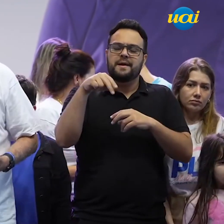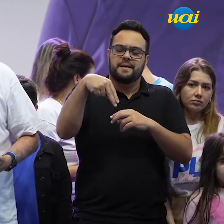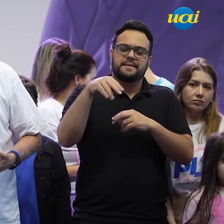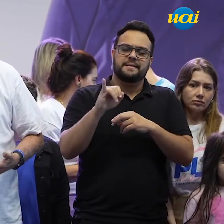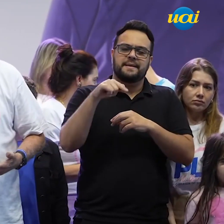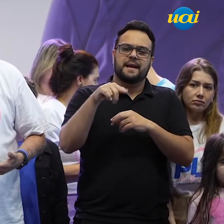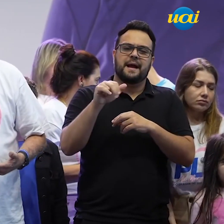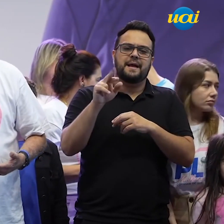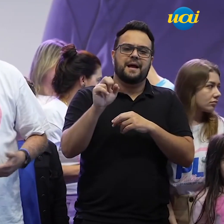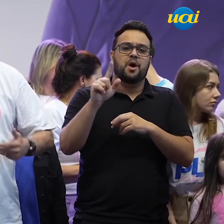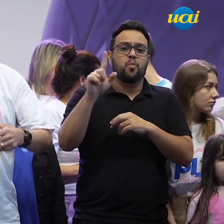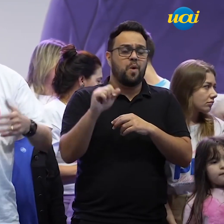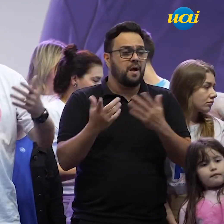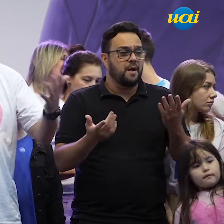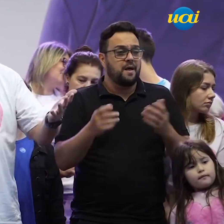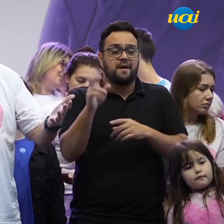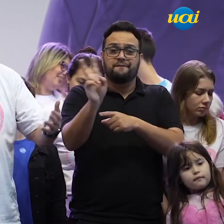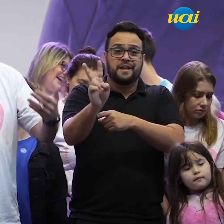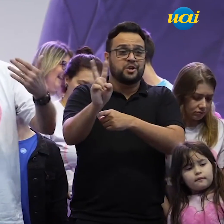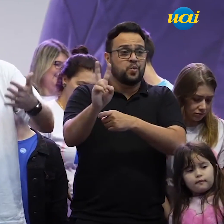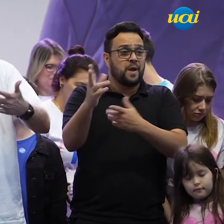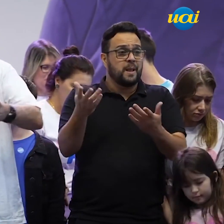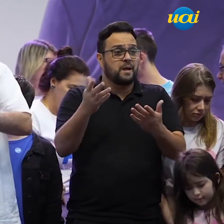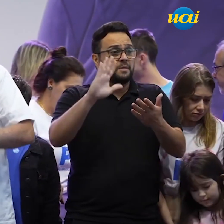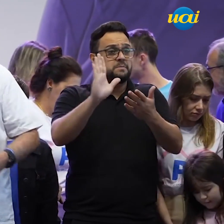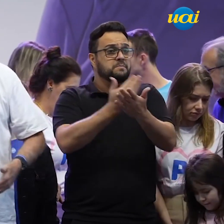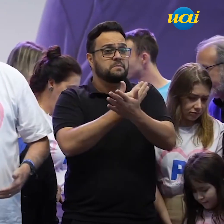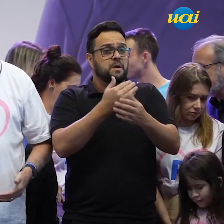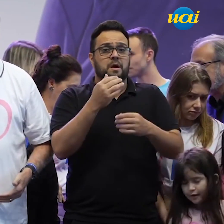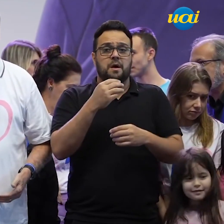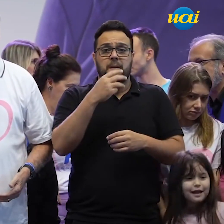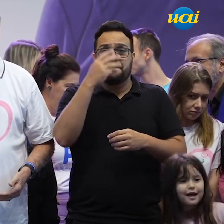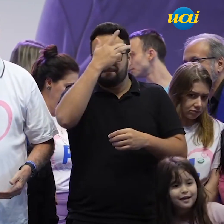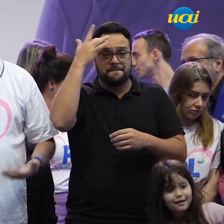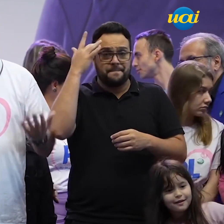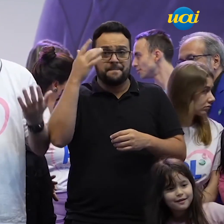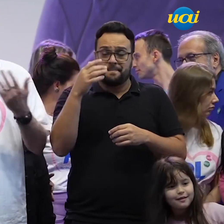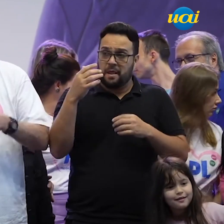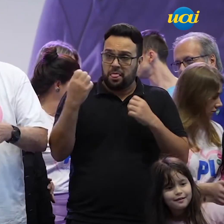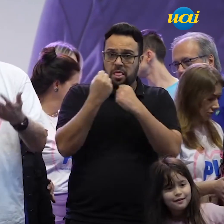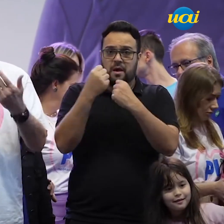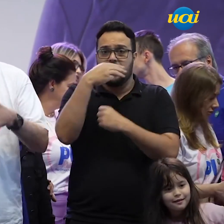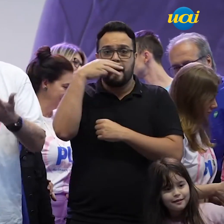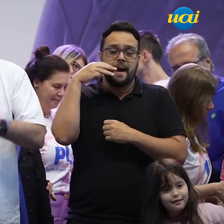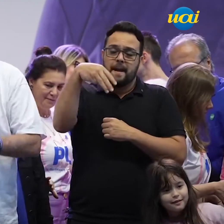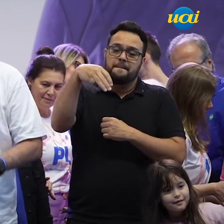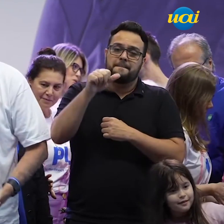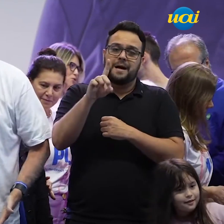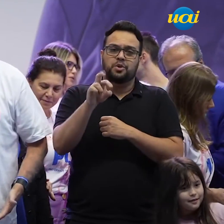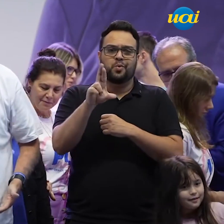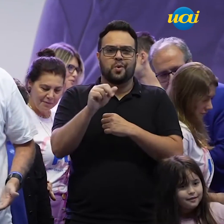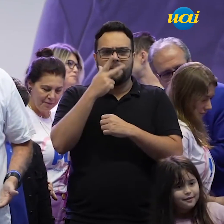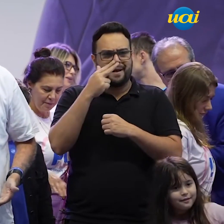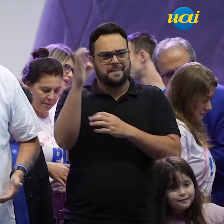Venezuela, que torna inelegível opositores a Maduro. O Brasil está indo no mesmo